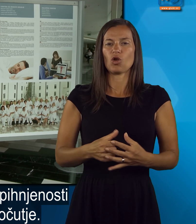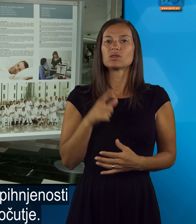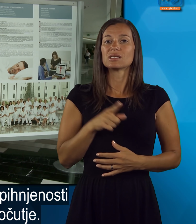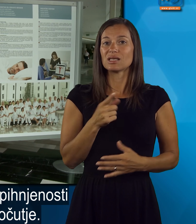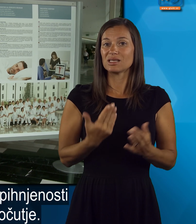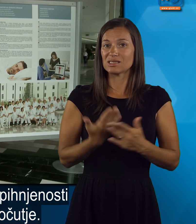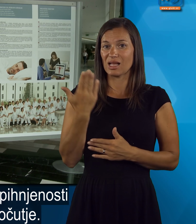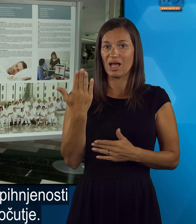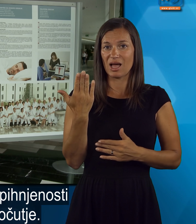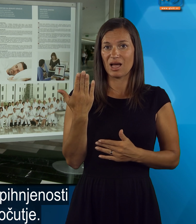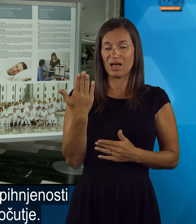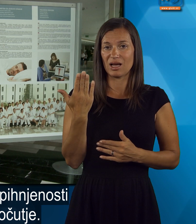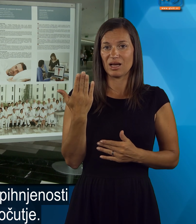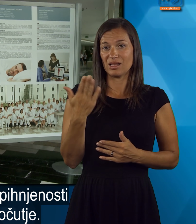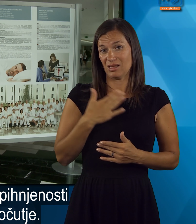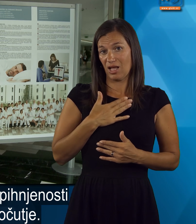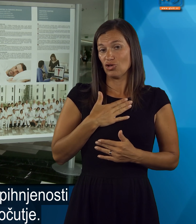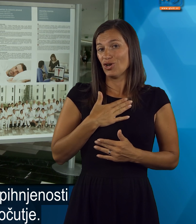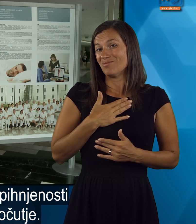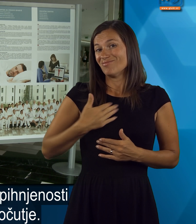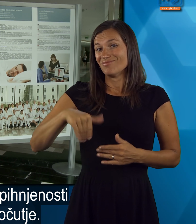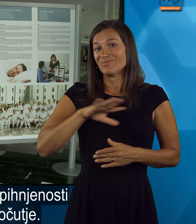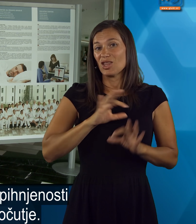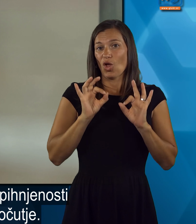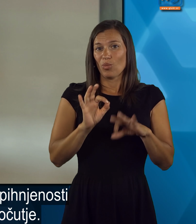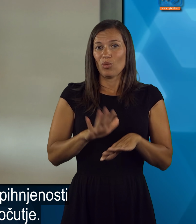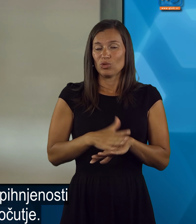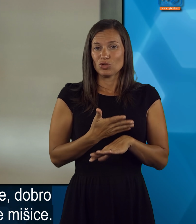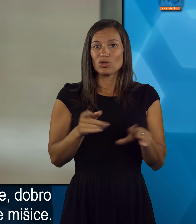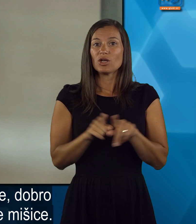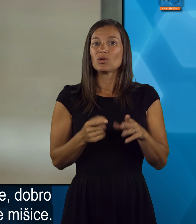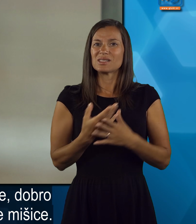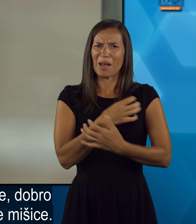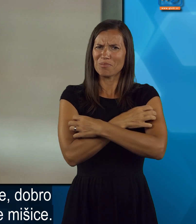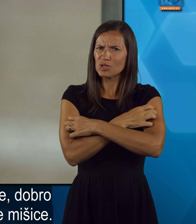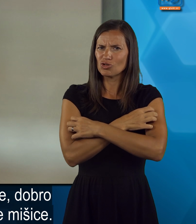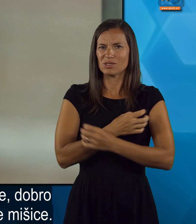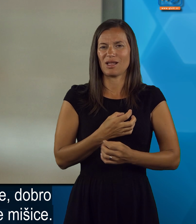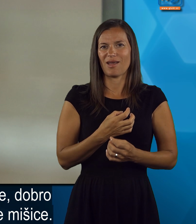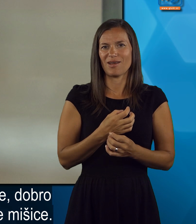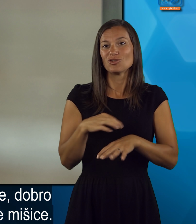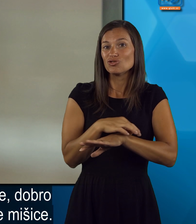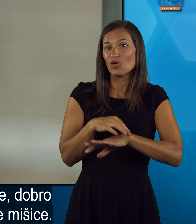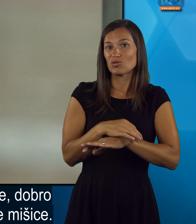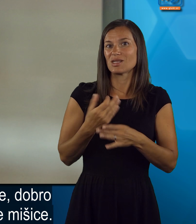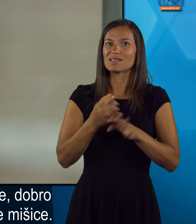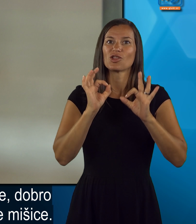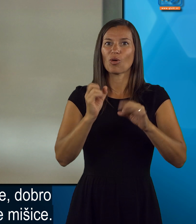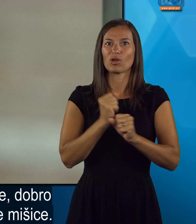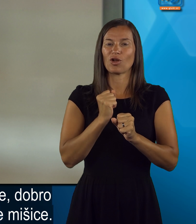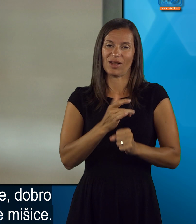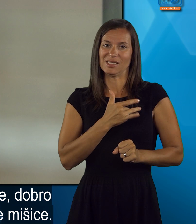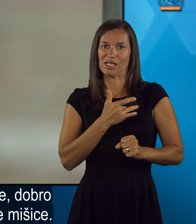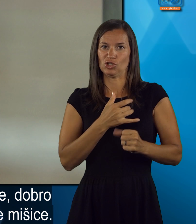napihnjenosti in za naše dobro počutje, tudi za mišice, živce, dobro delovanje